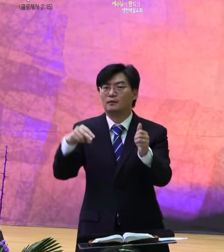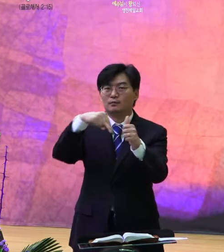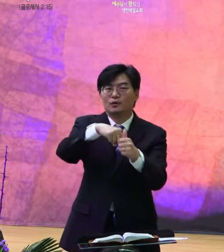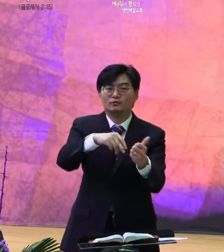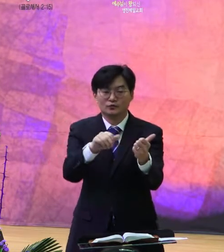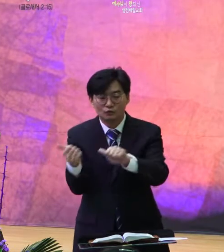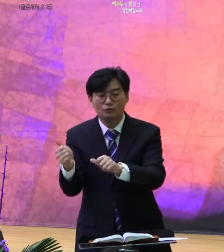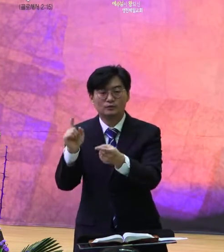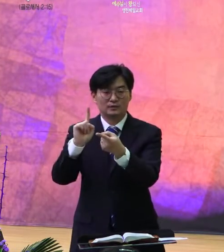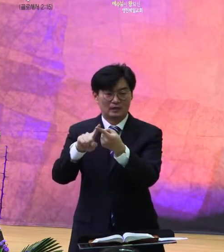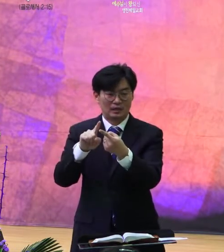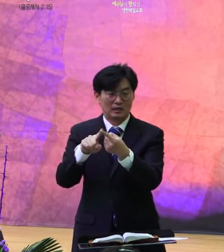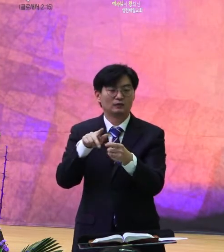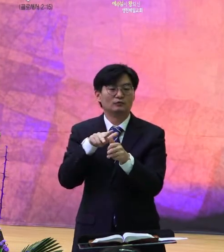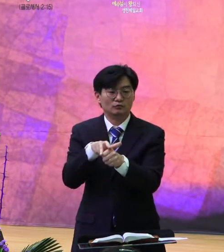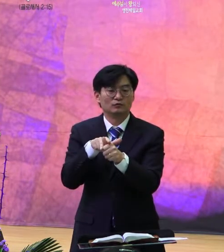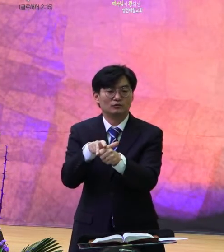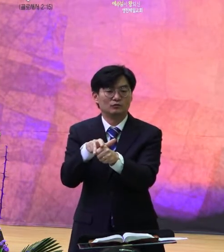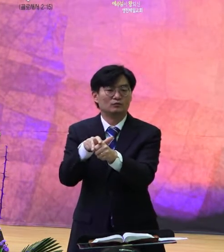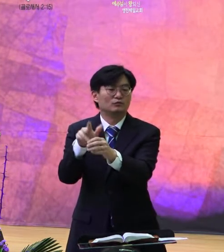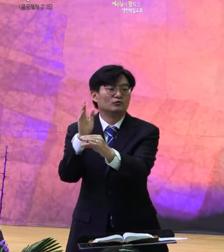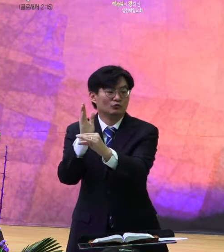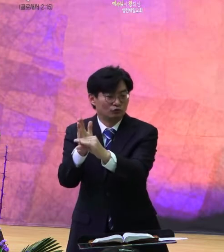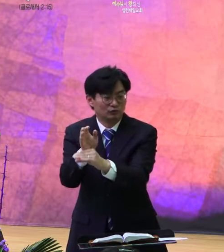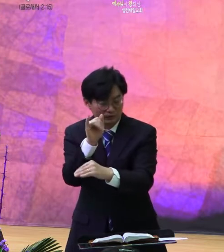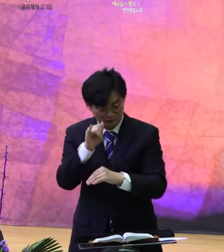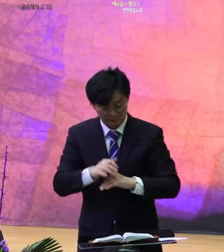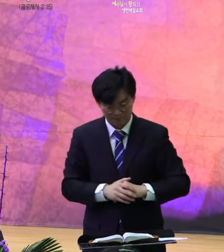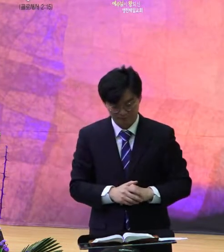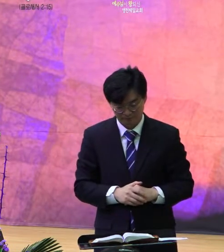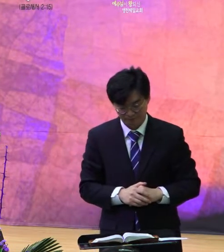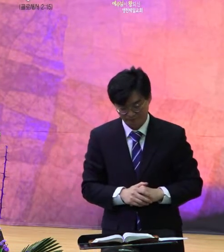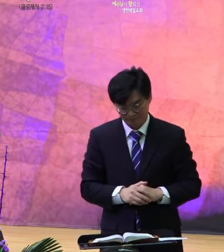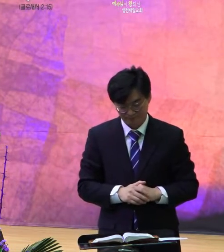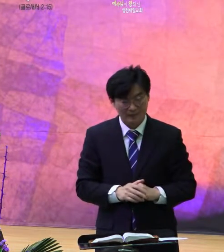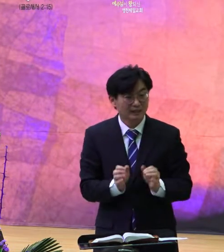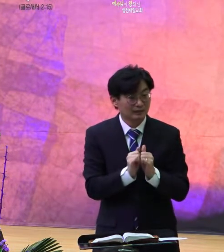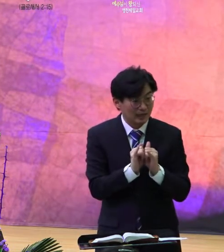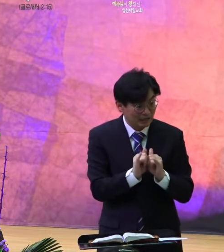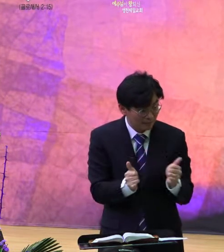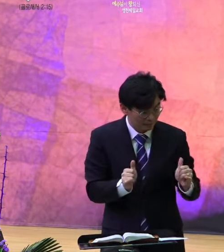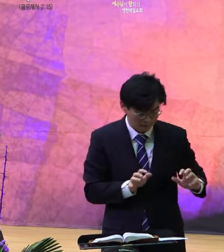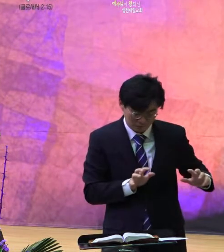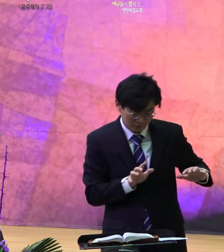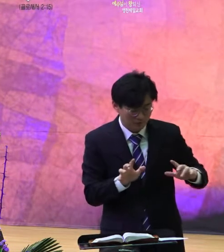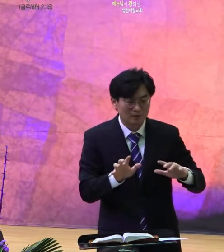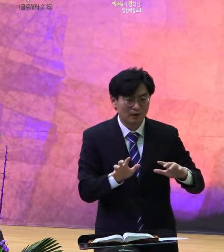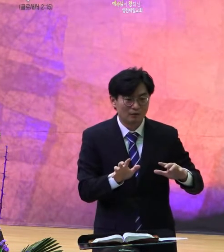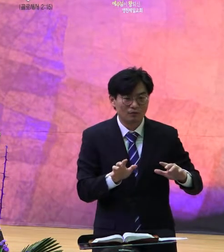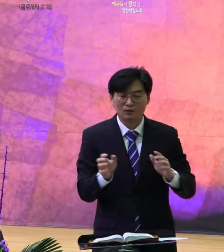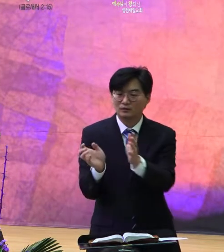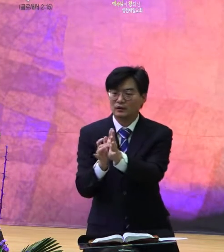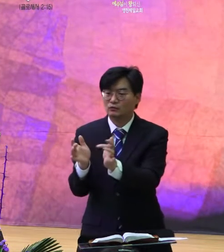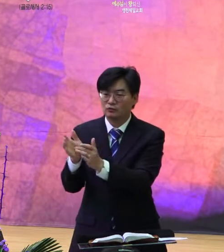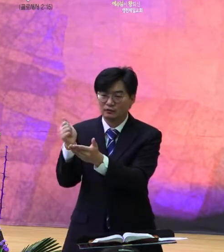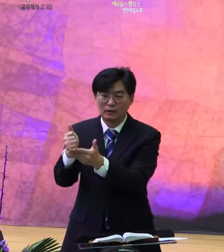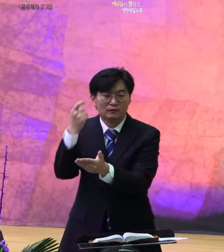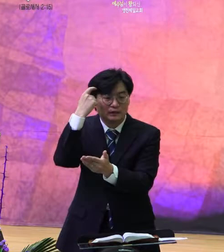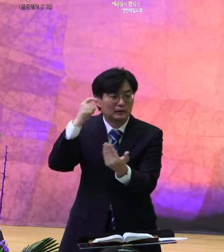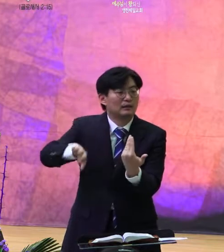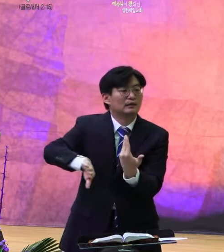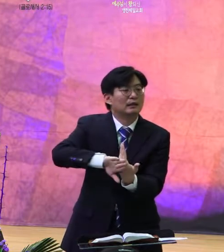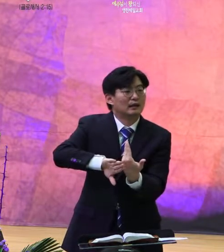오늘 본문에서 여러분 너무나 잘 아시는 내용이죠. 주일학교를 다녔던, 어려서부터 신앙생활 하셨던 분들은 어려서부터